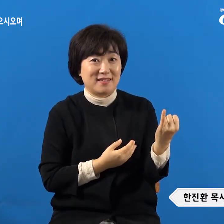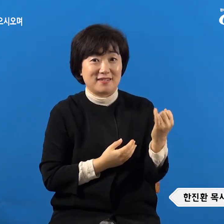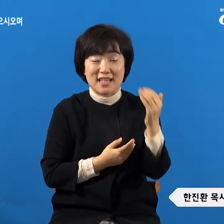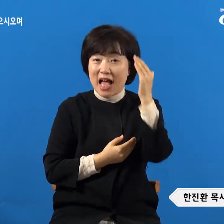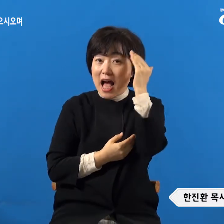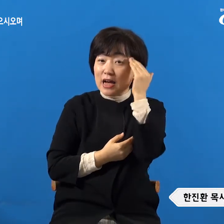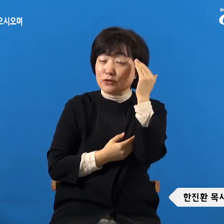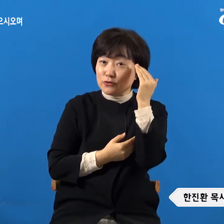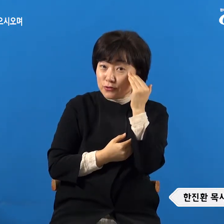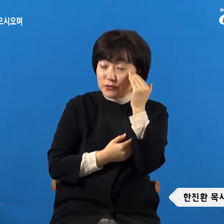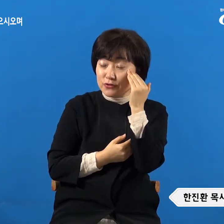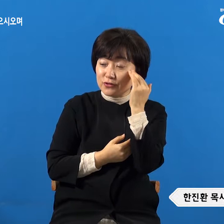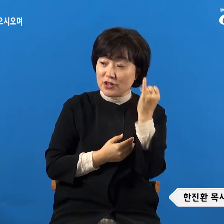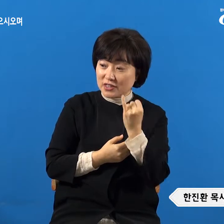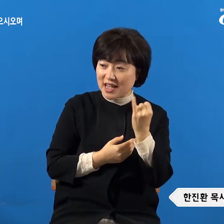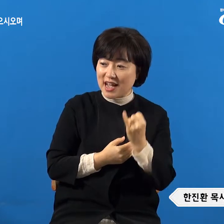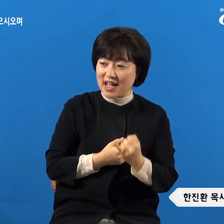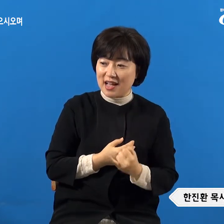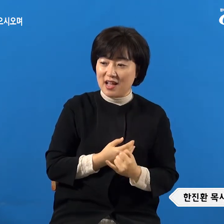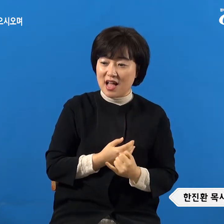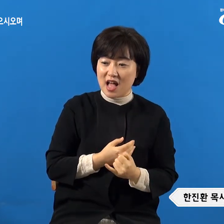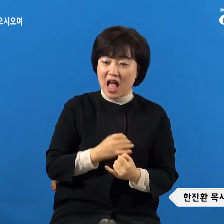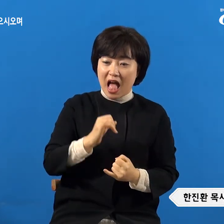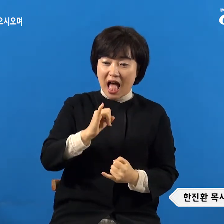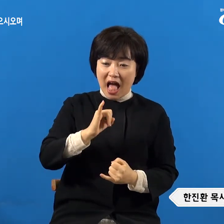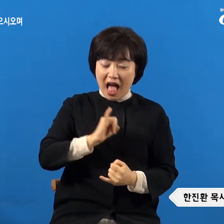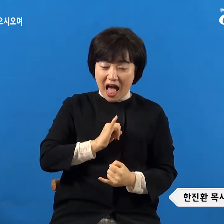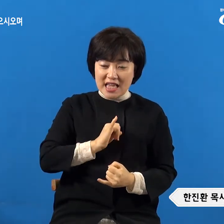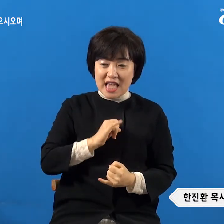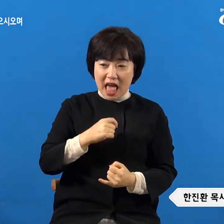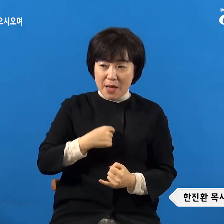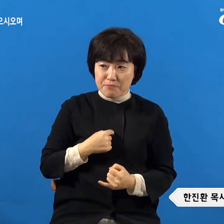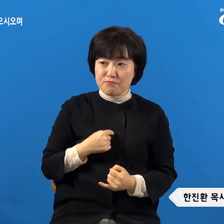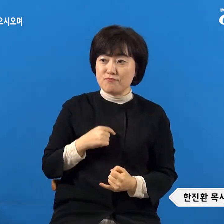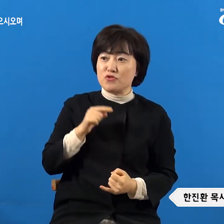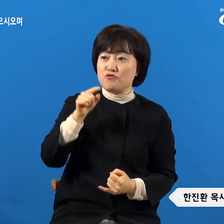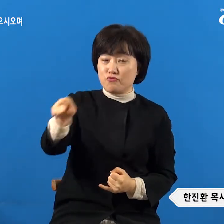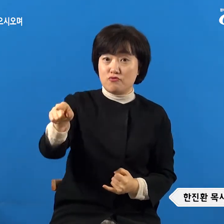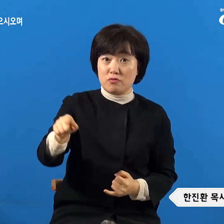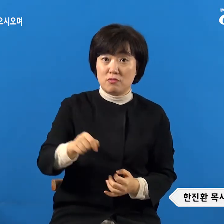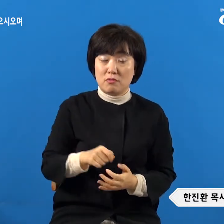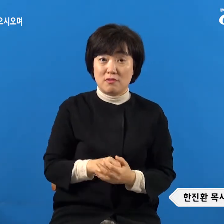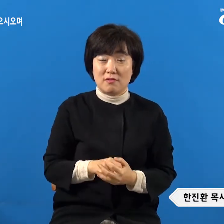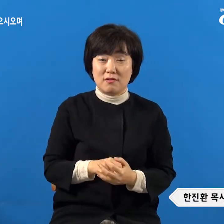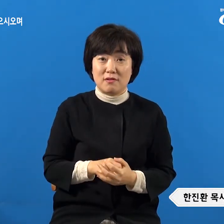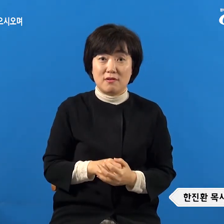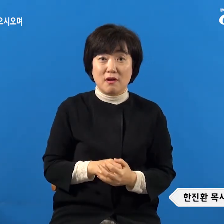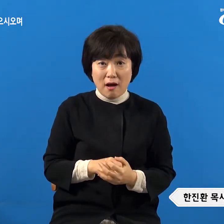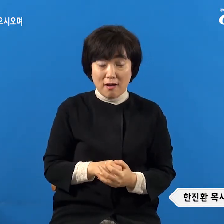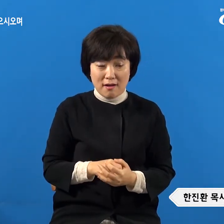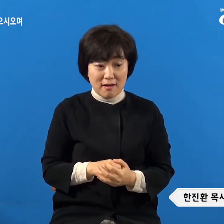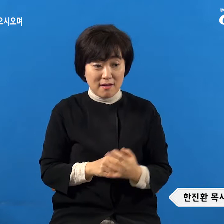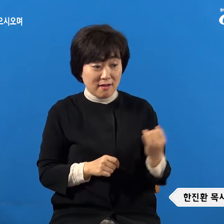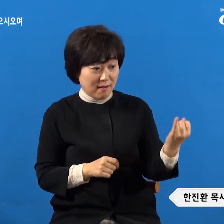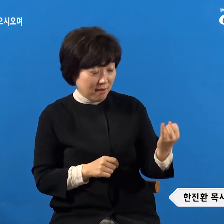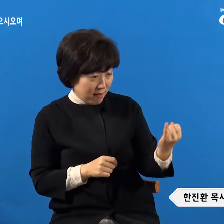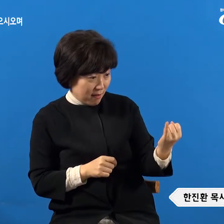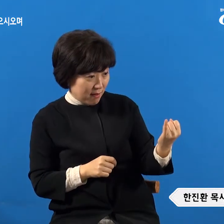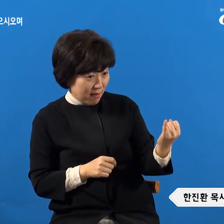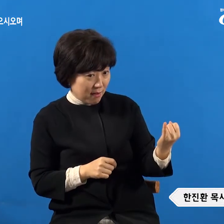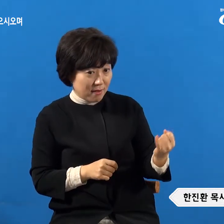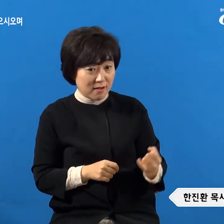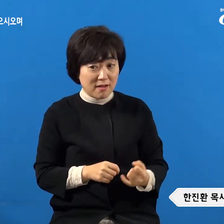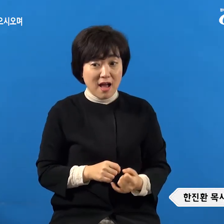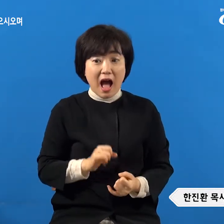한국 아가씨가 I am you 합니다. 안 그래도 좋은데 이 아가씨가 I